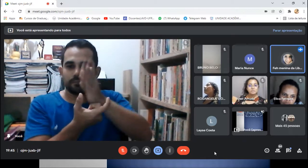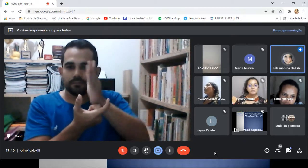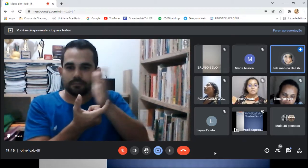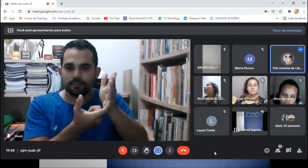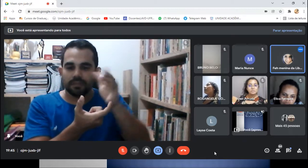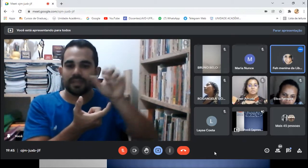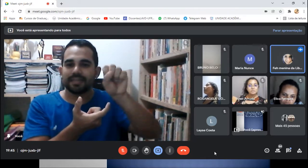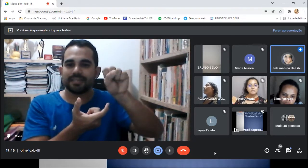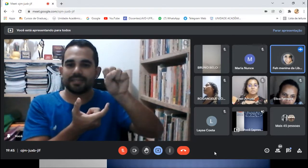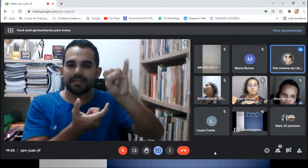também